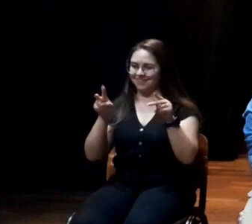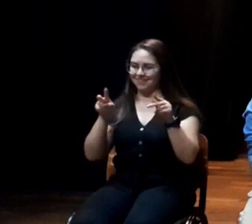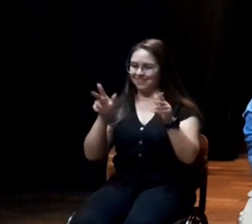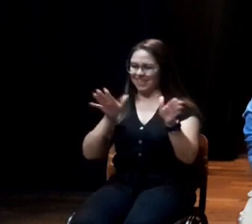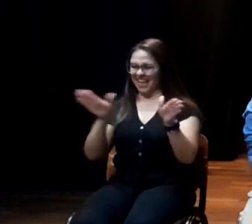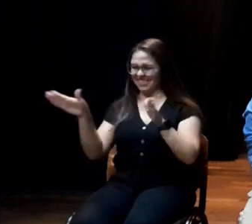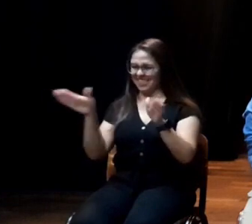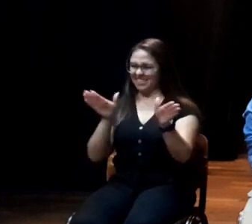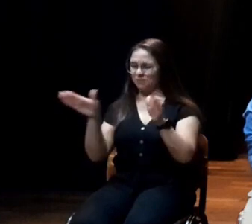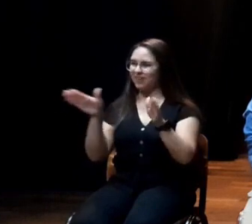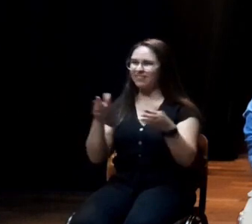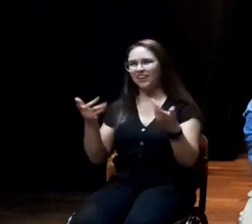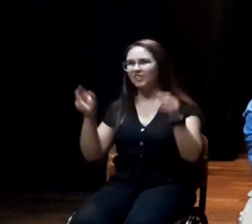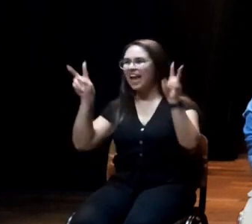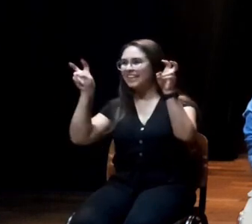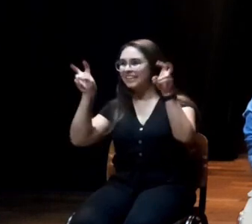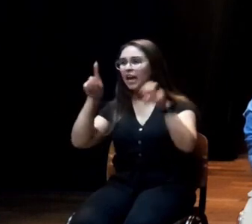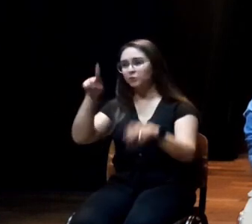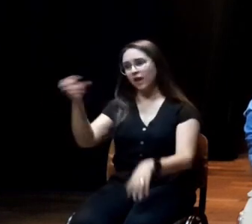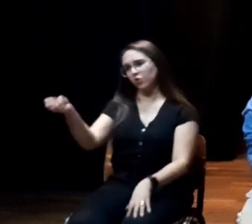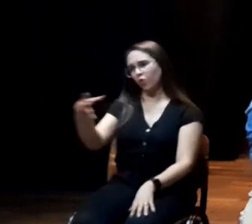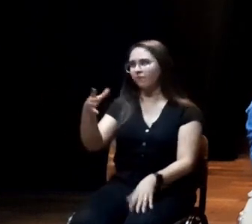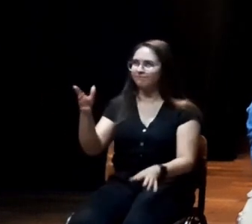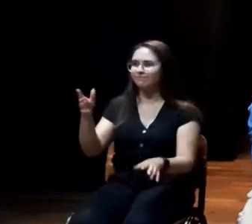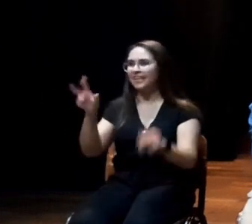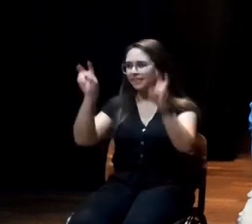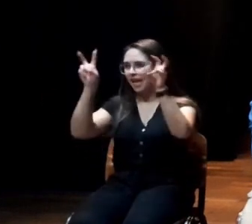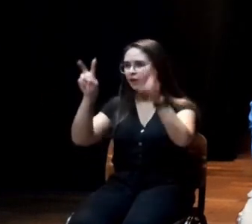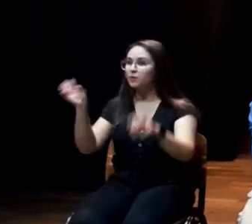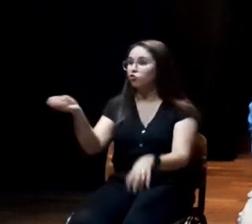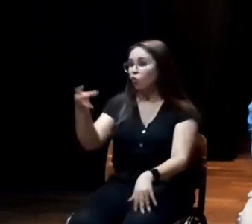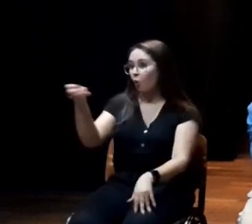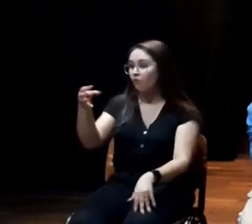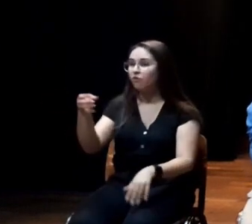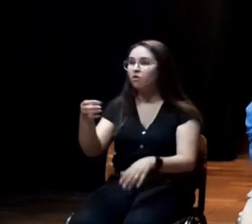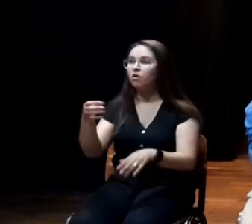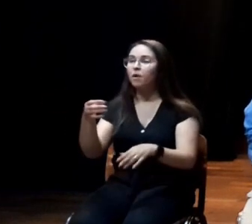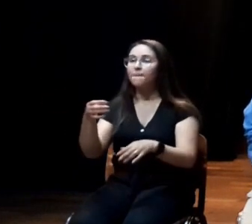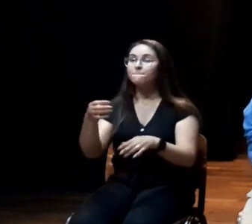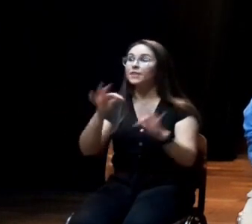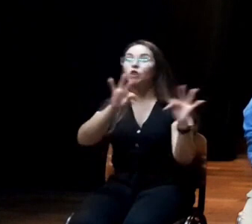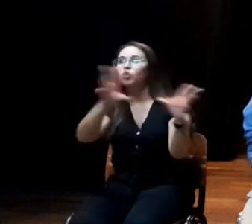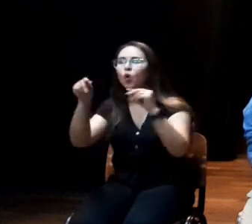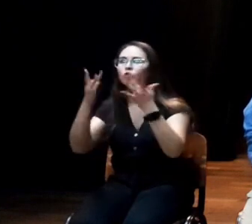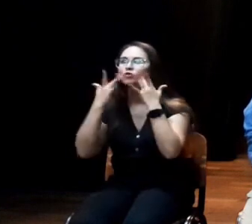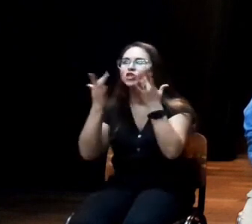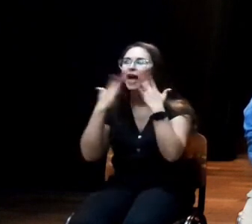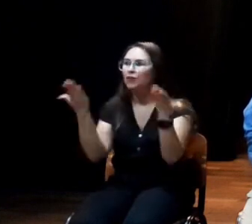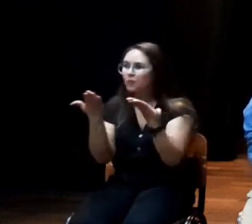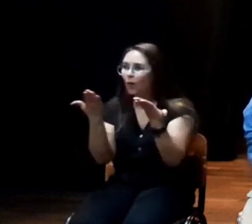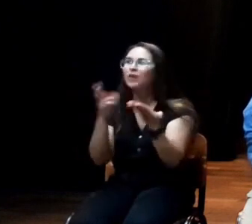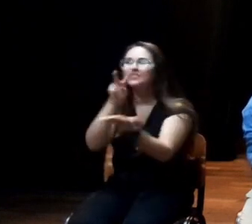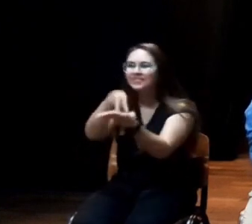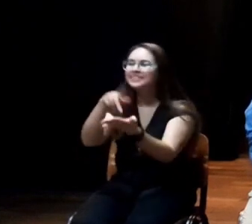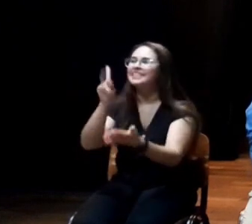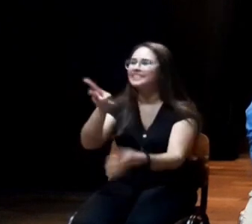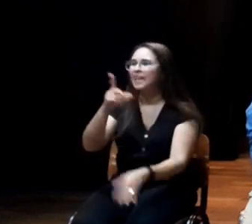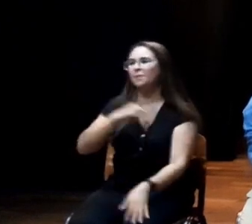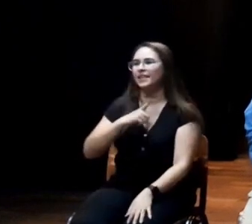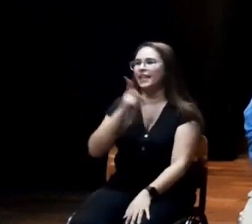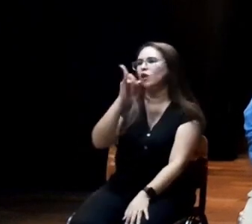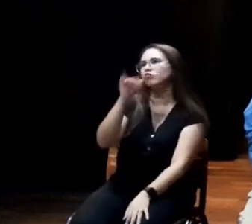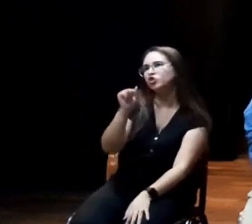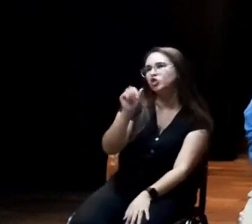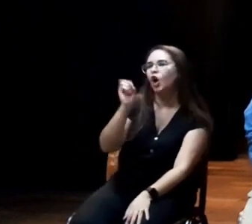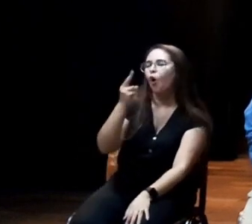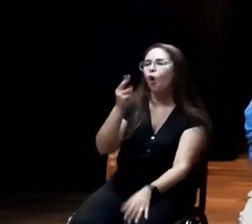também entre aspas, é nova, né? Assim, no sentido de algo que é instituído e que em todas as peças que a gente vai hoje tem sempre um dia